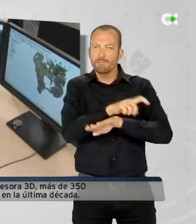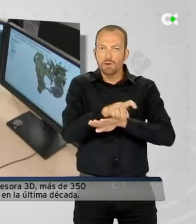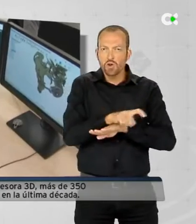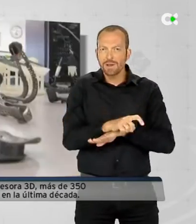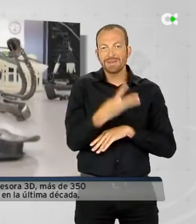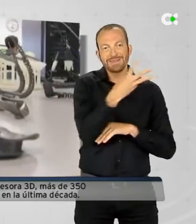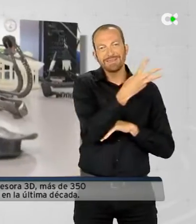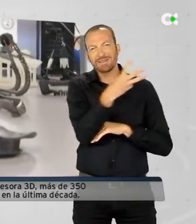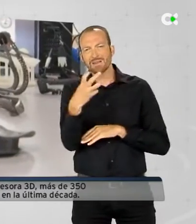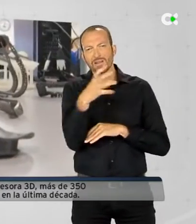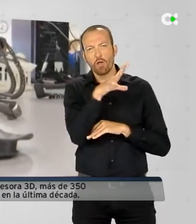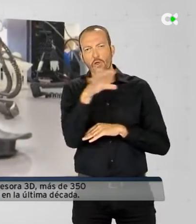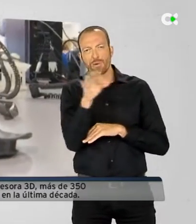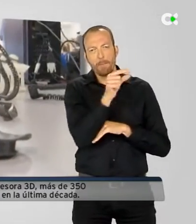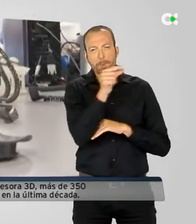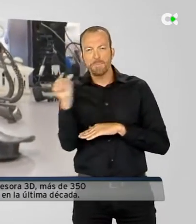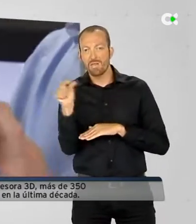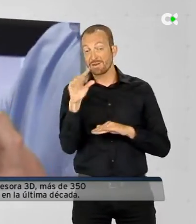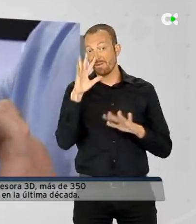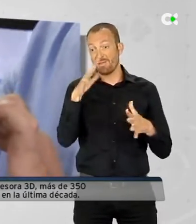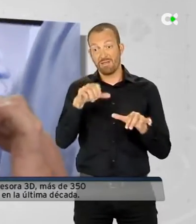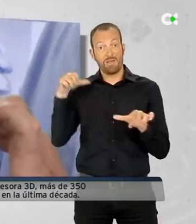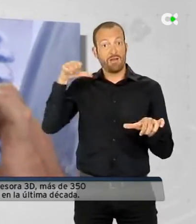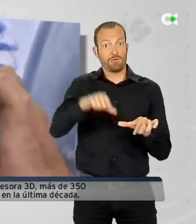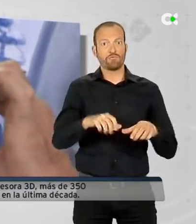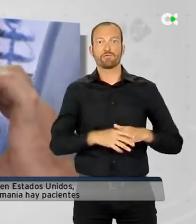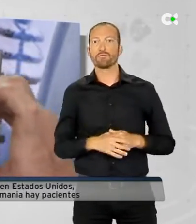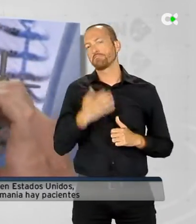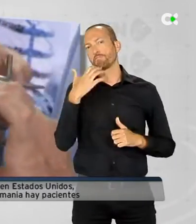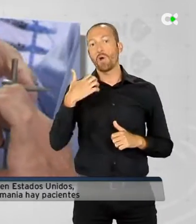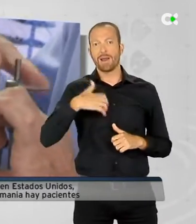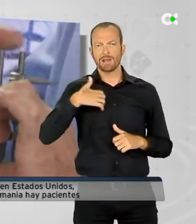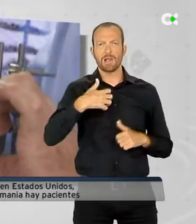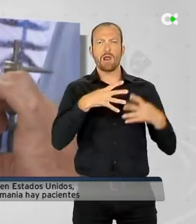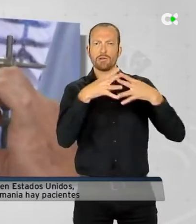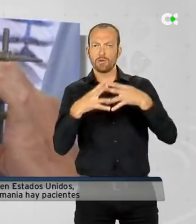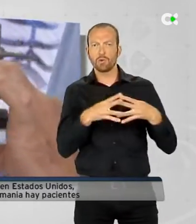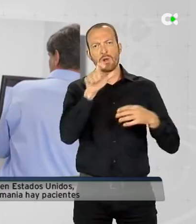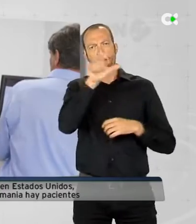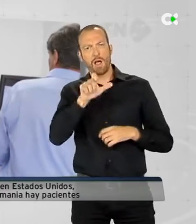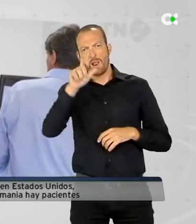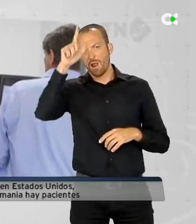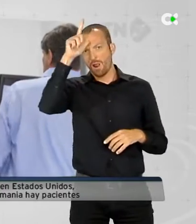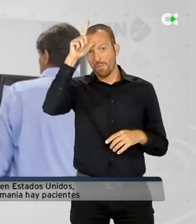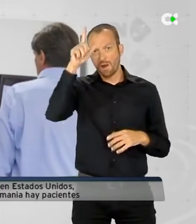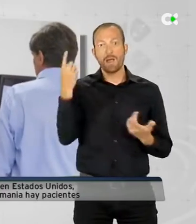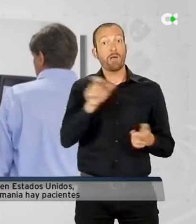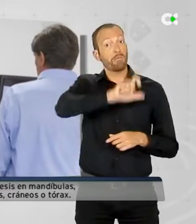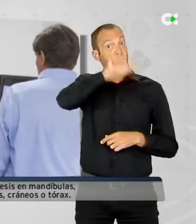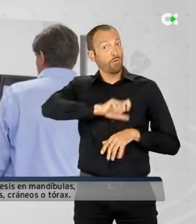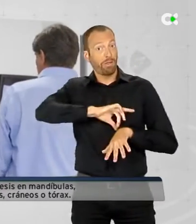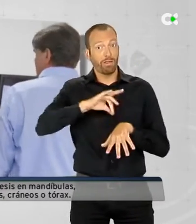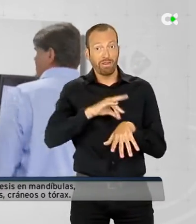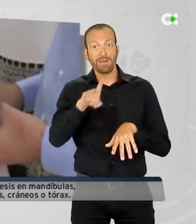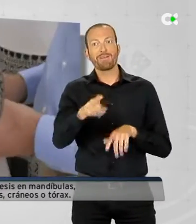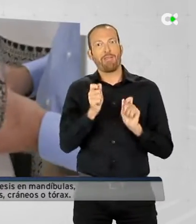de 350 de estas piezas en la última década. En Argentina, en Estados Unidos, en Italia, en Alemania, hay pacientes con